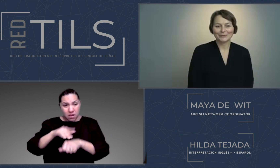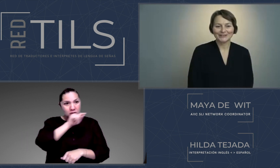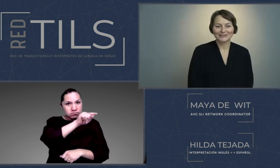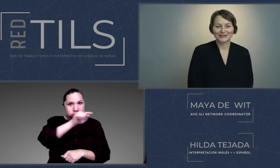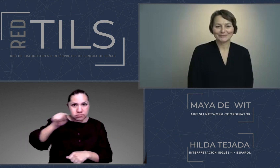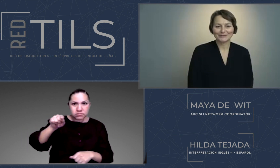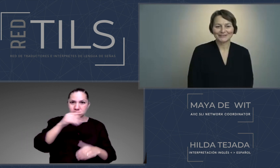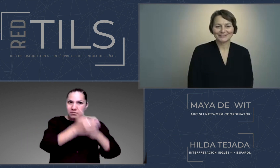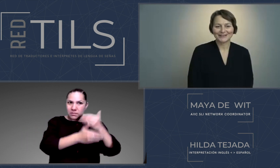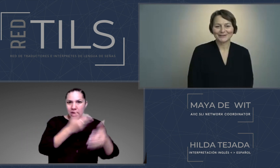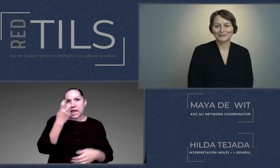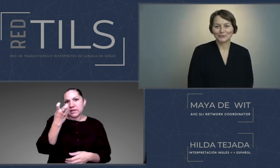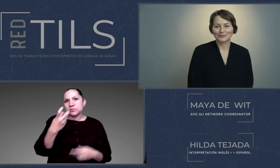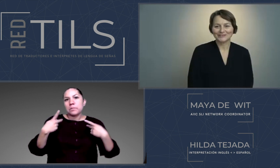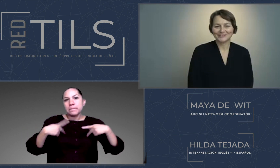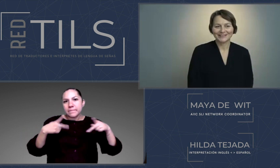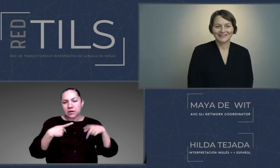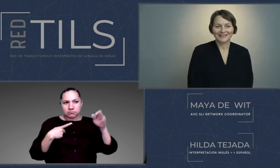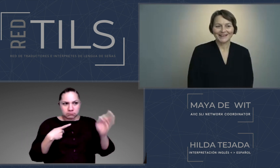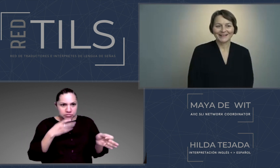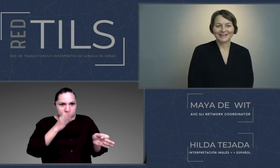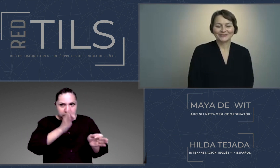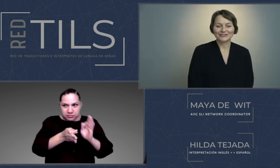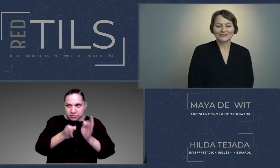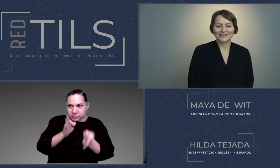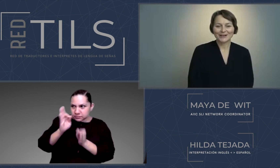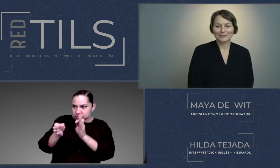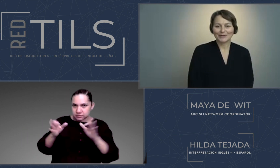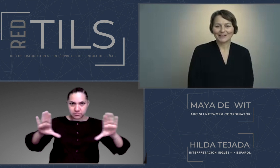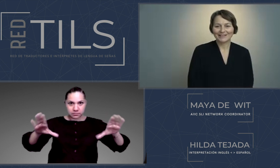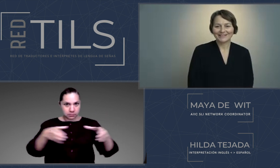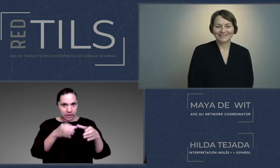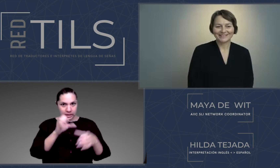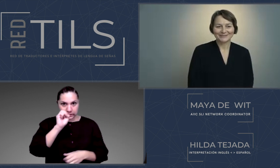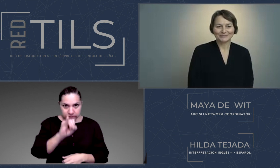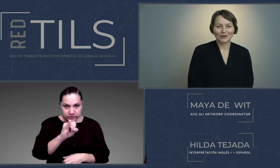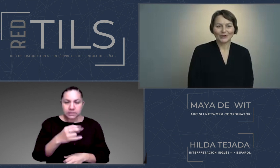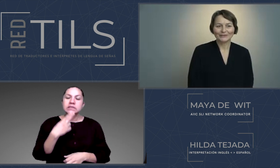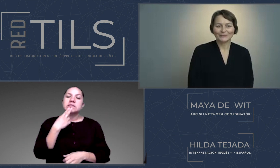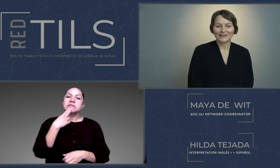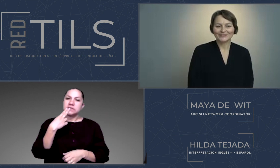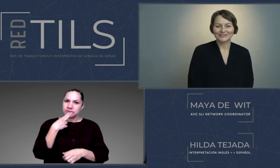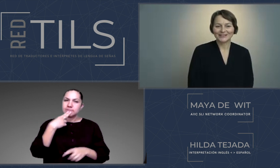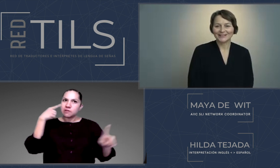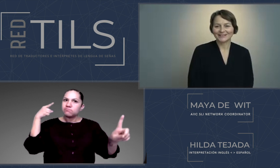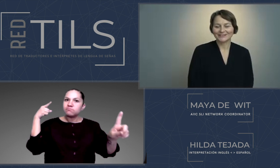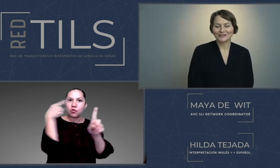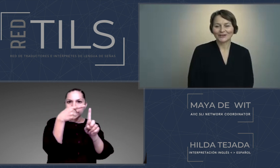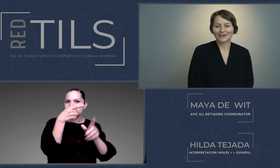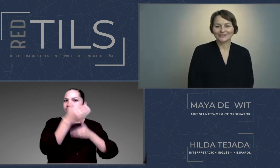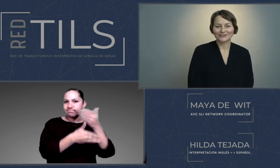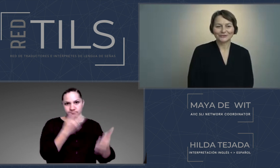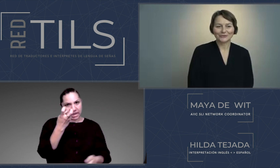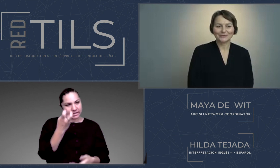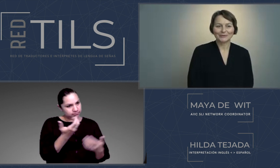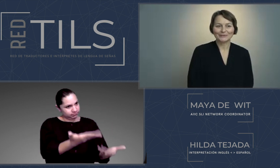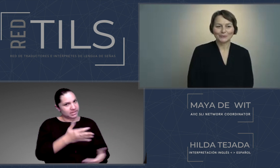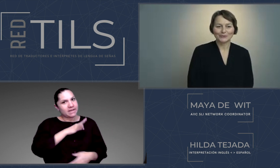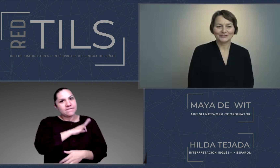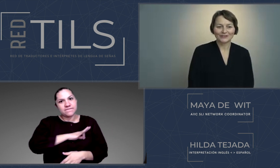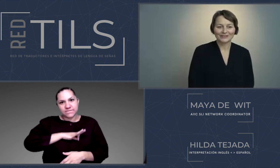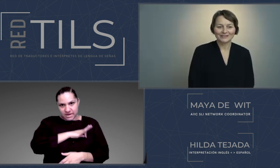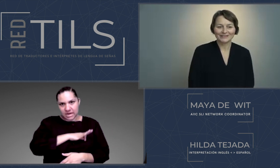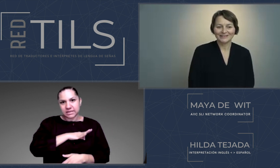la voluntad de muchas personas para que las cosas cambien. Así que los Maybe felicito summarizing muchísimo por este the gran things that avance I y saw por on todas screen las